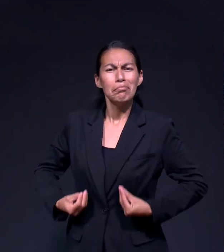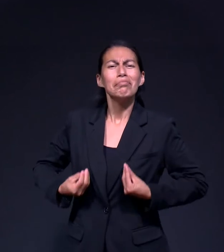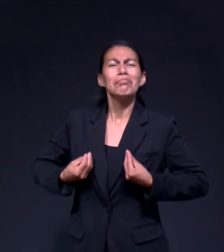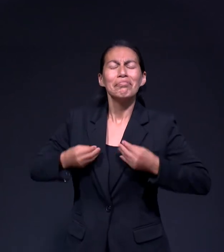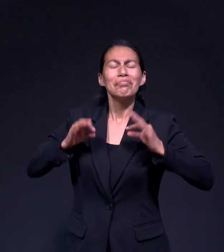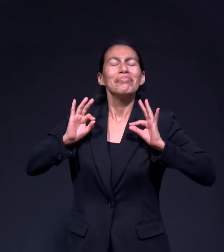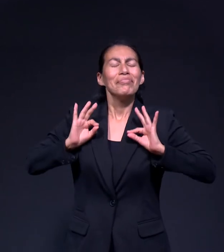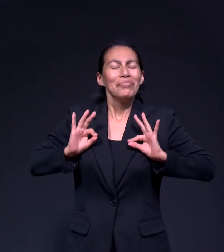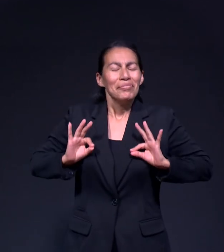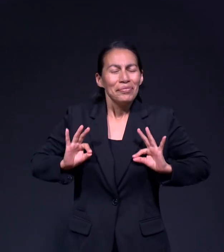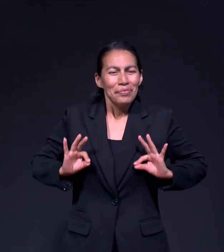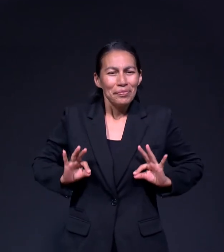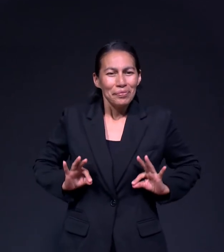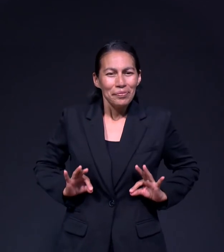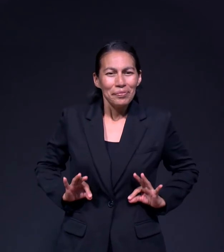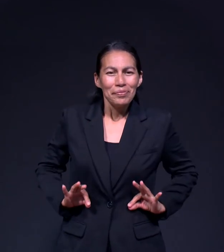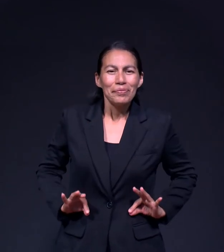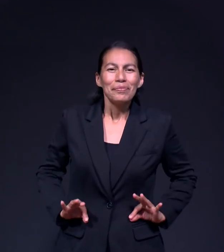mora